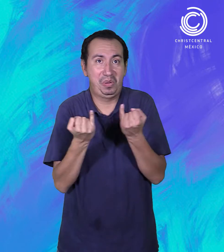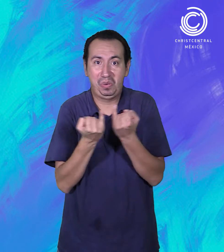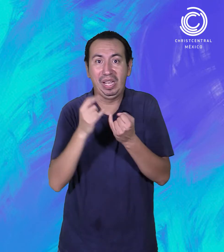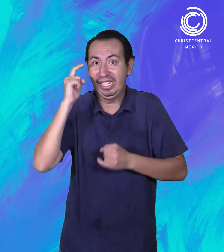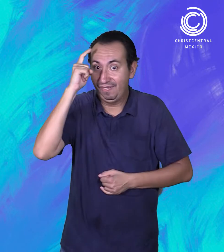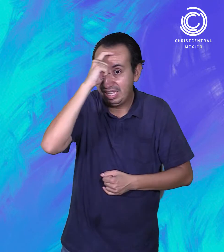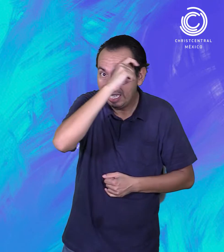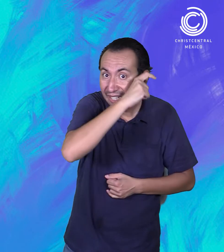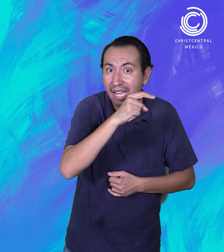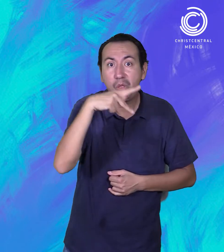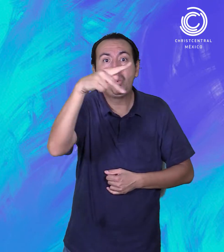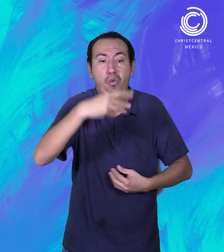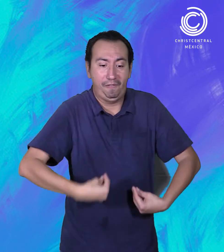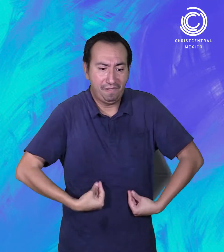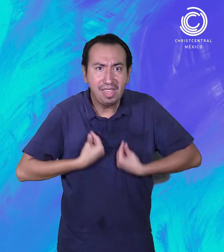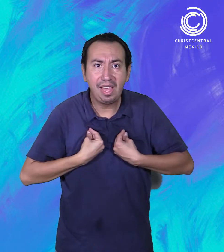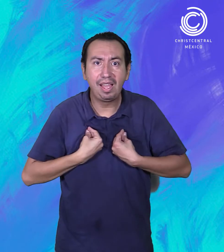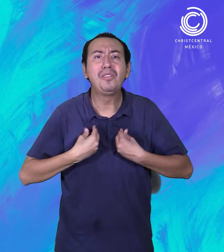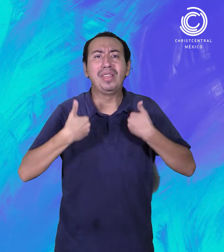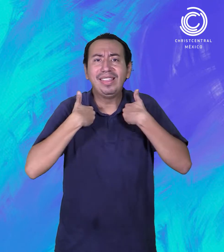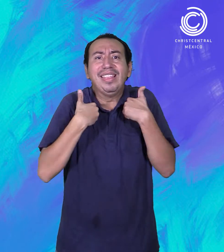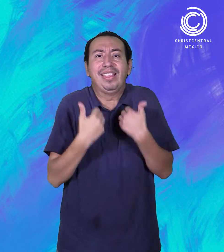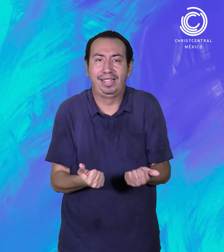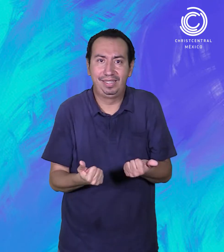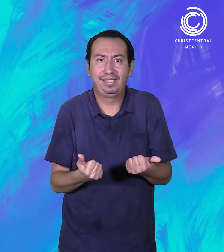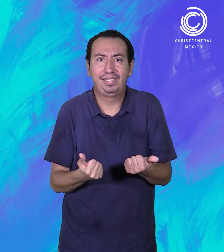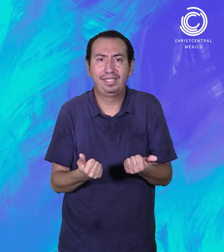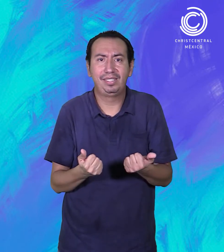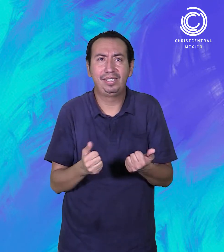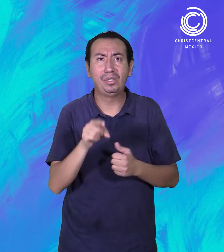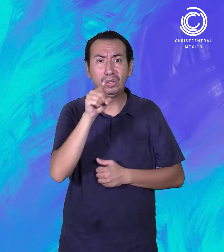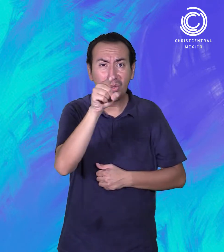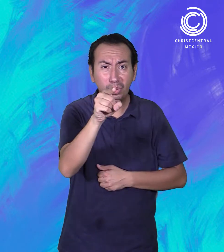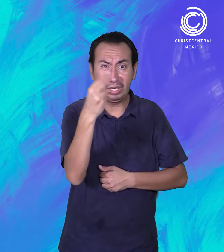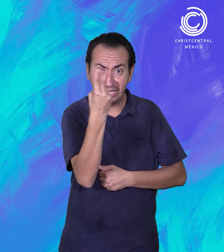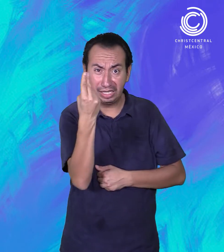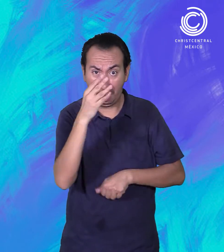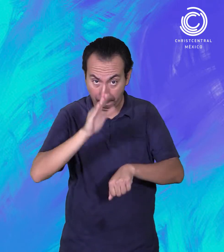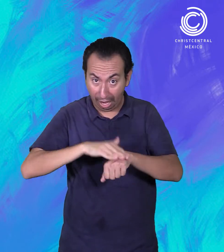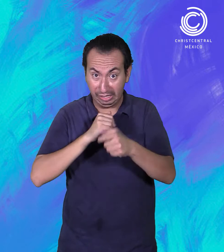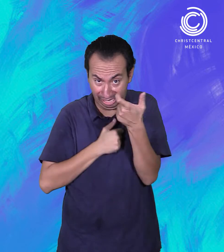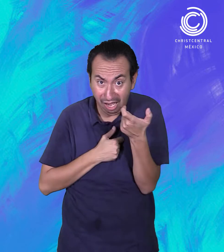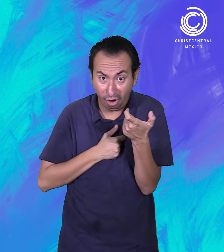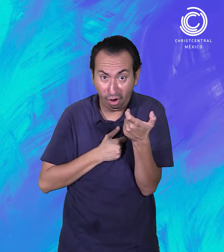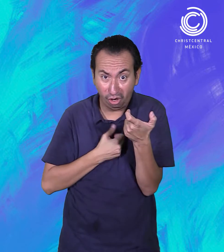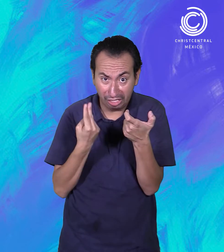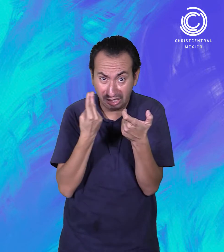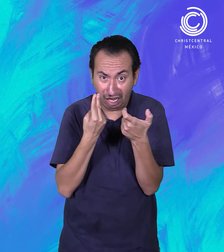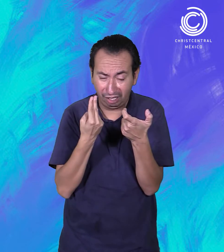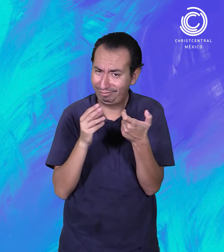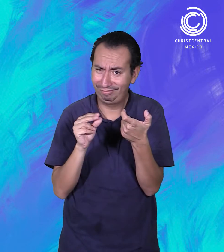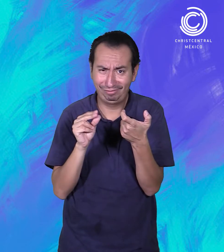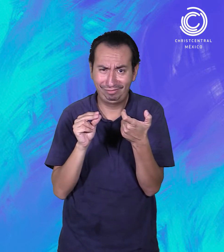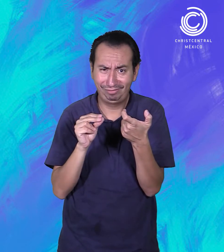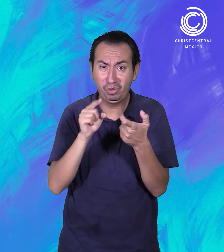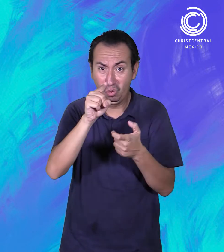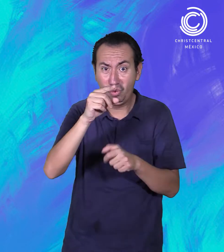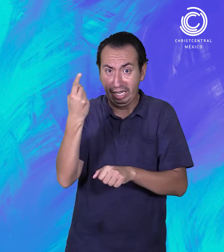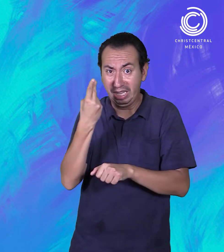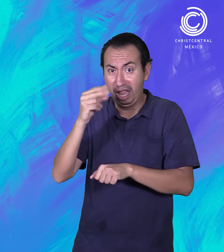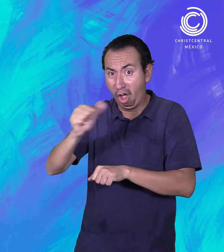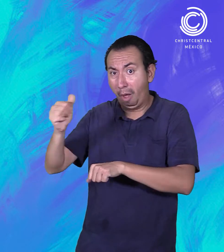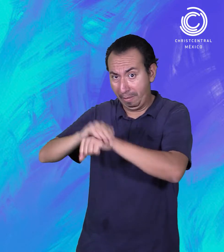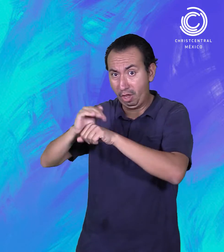las situaciones difíciles en tu vida, yo estoy convencido de esto. No necesitas más dinero, no necesitas